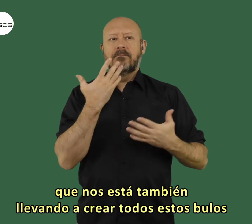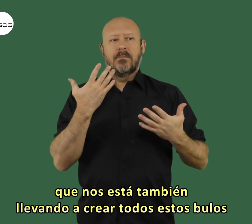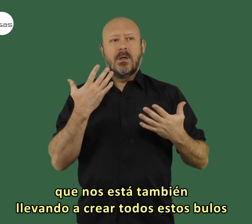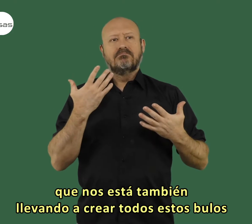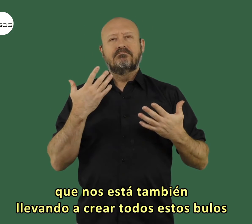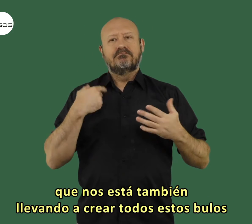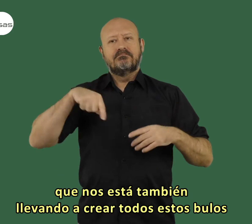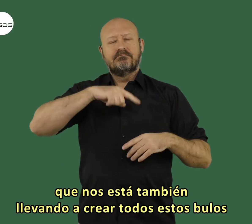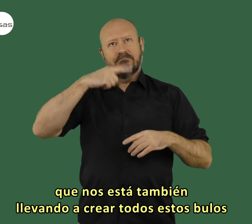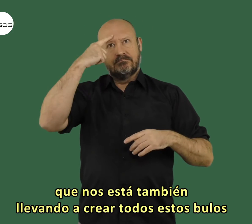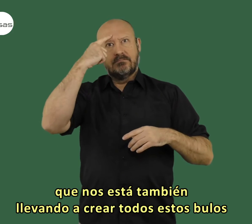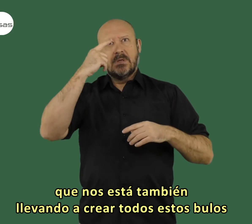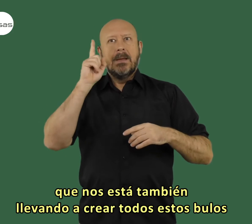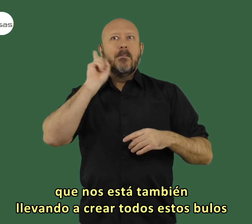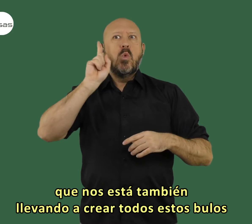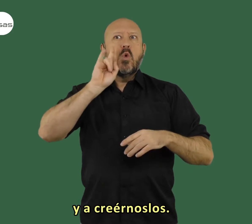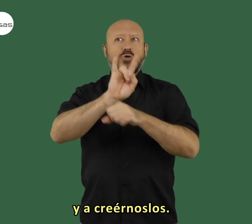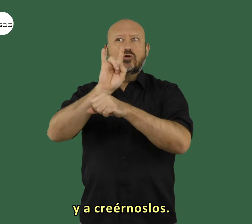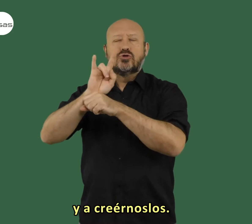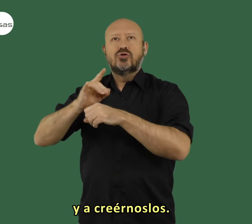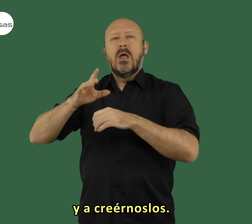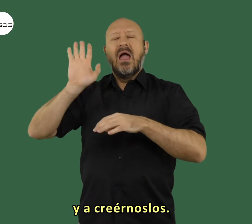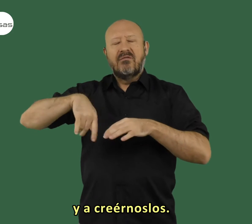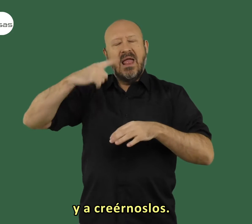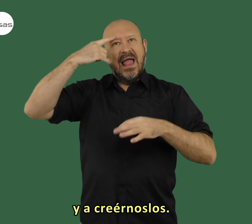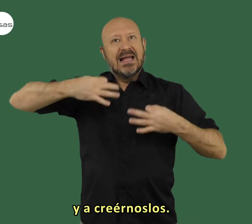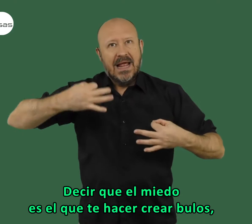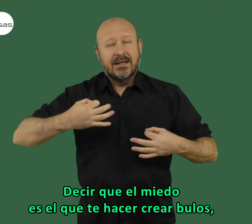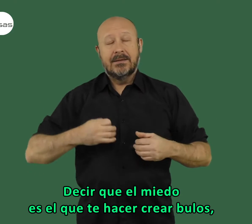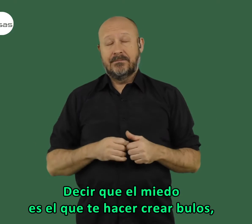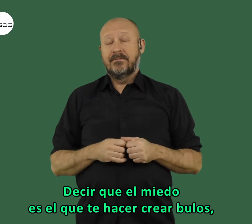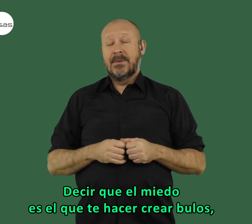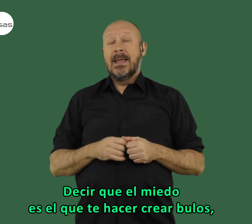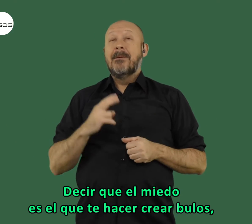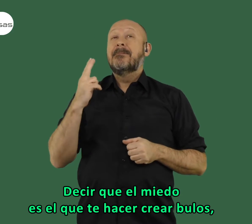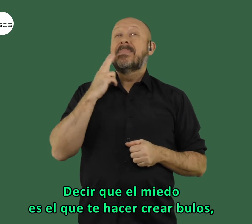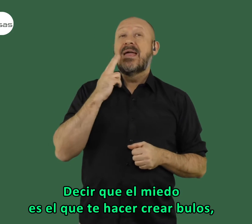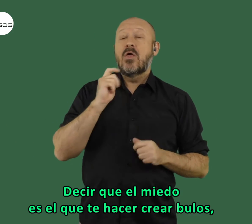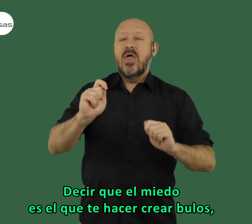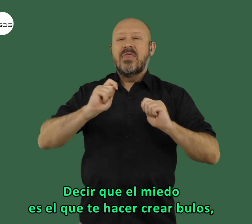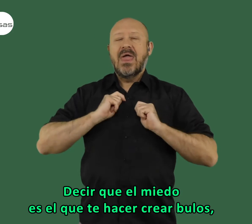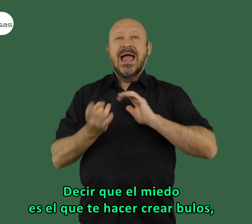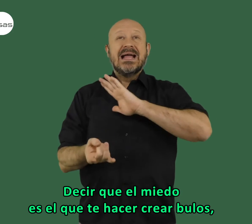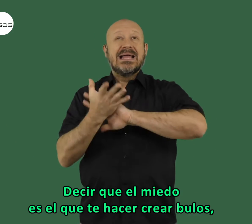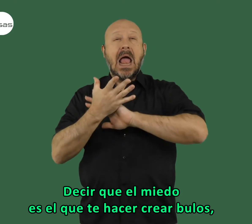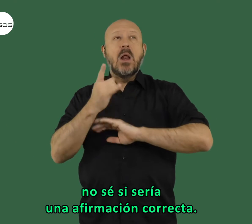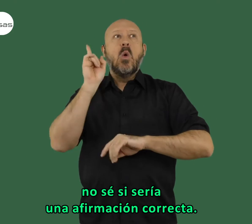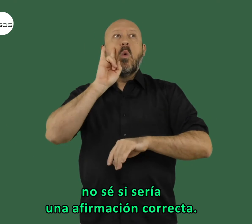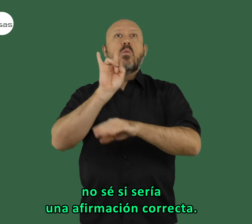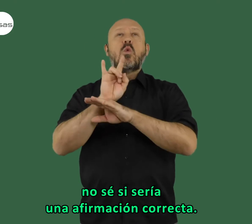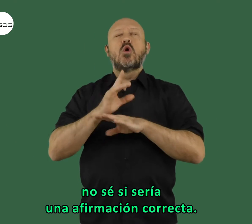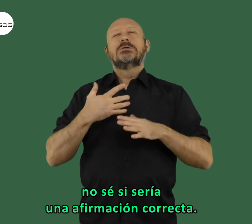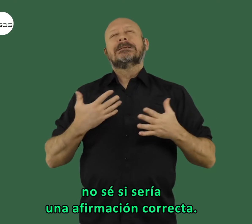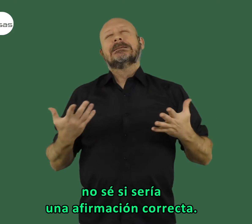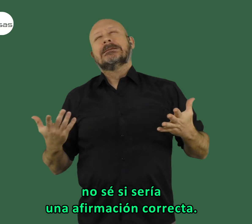también llevando a crear todos estos bulos y a creérnoslos. Decir que el miedo es el que te hace crear bulos,